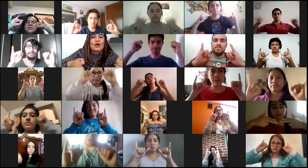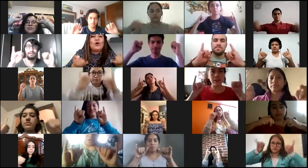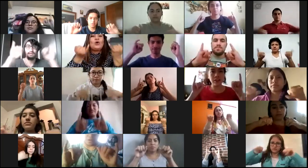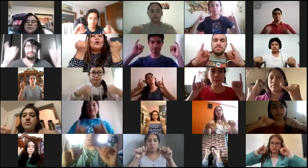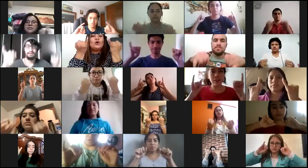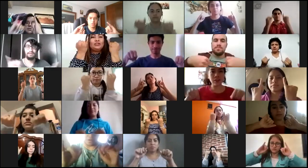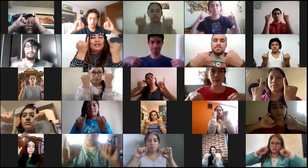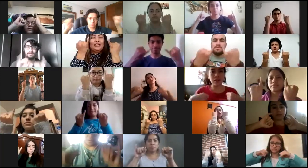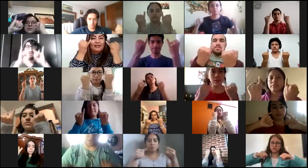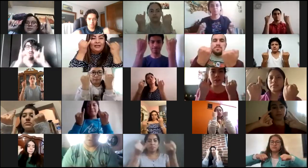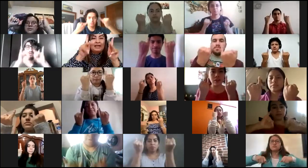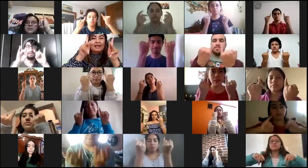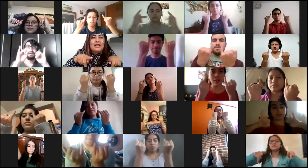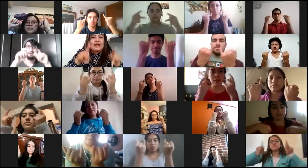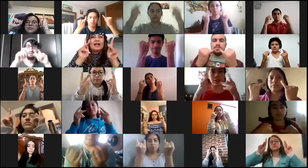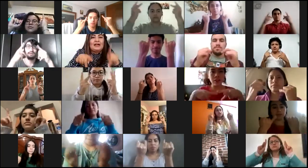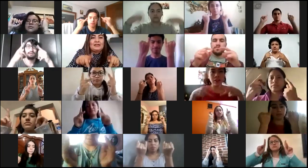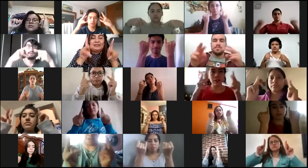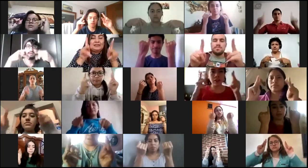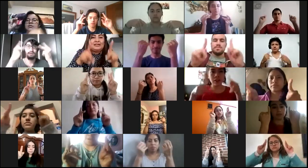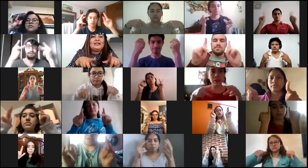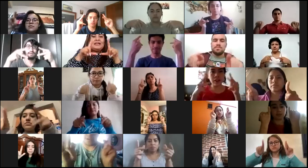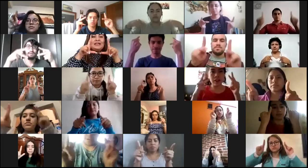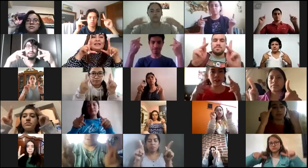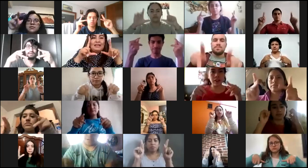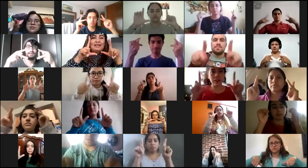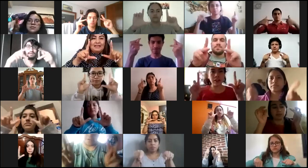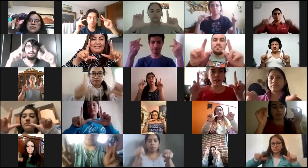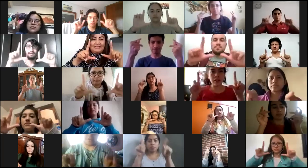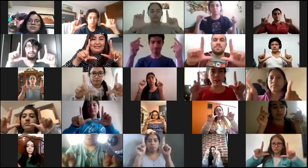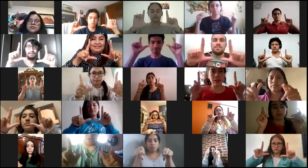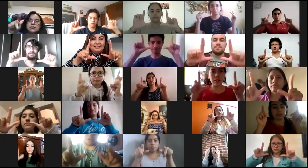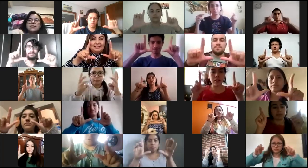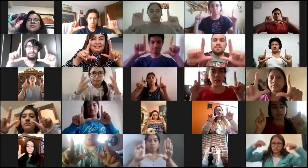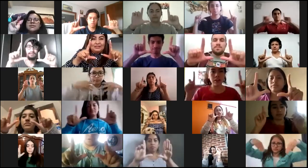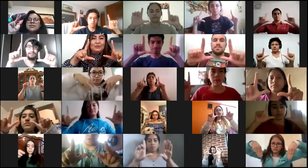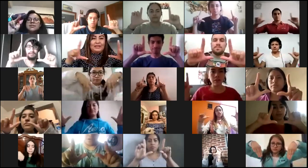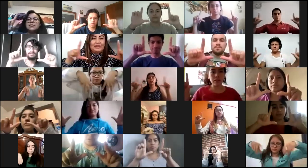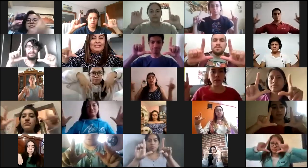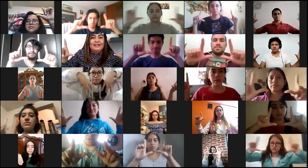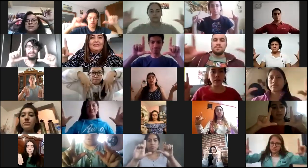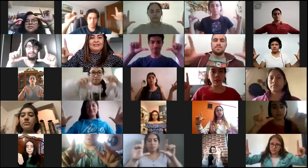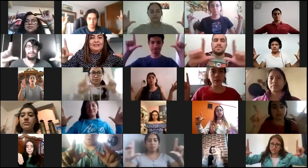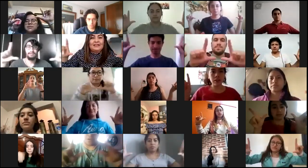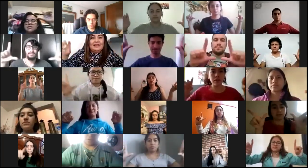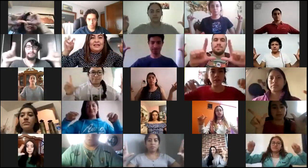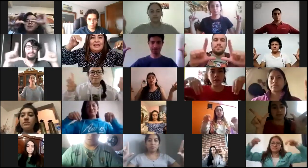J, K, L, doble L,